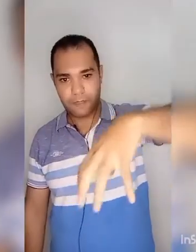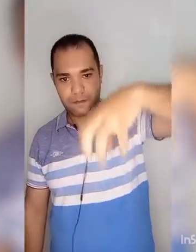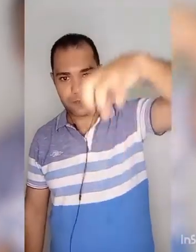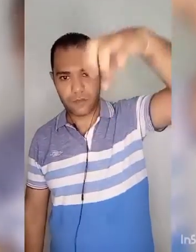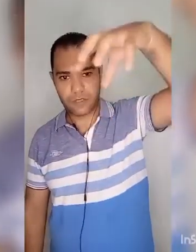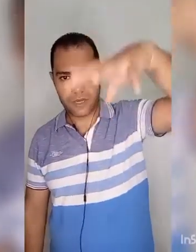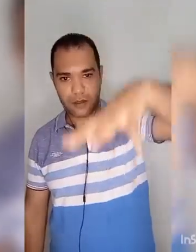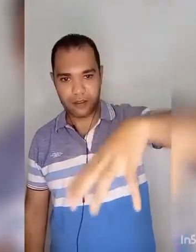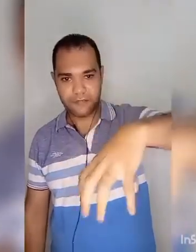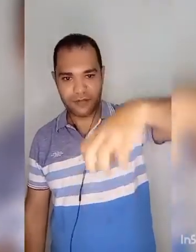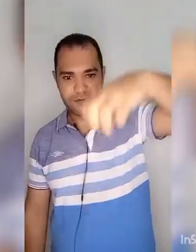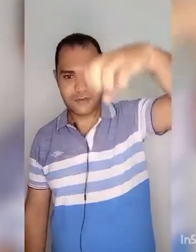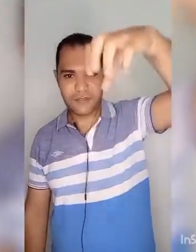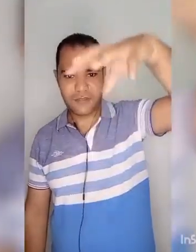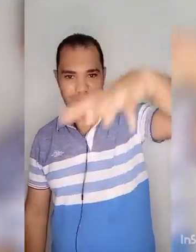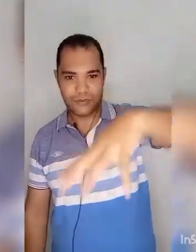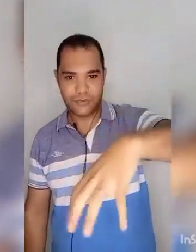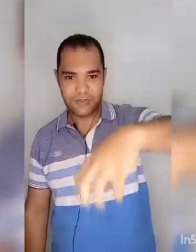ما واضح الحركة بتاعته، صبيت.